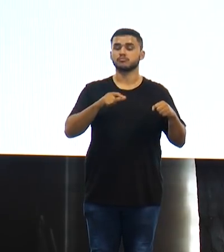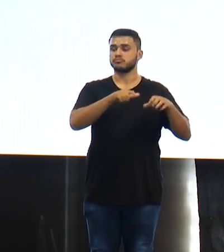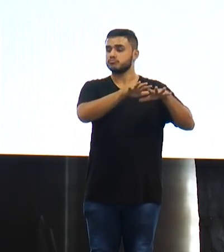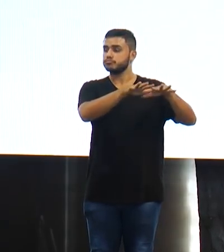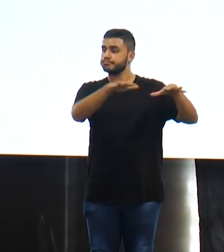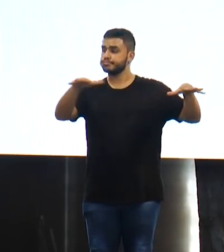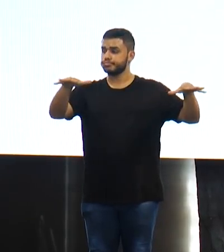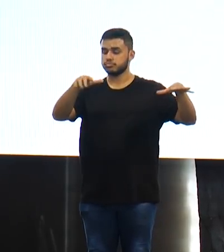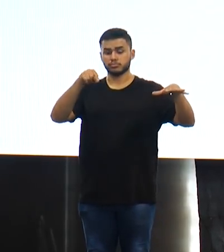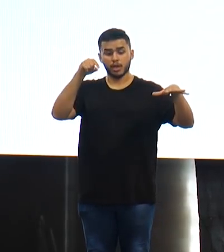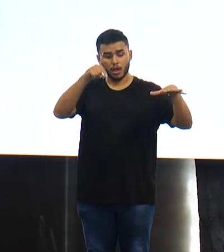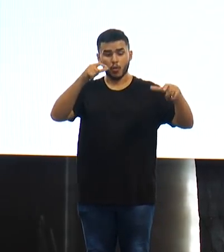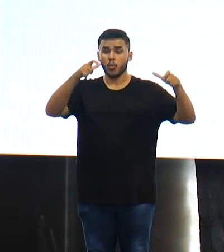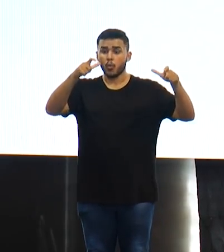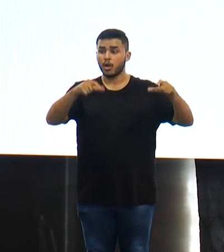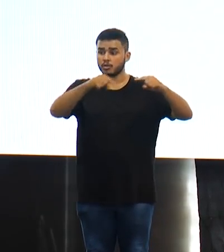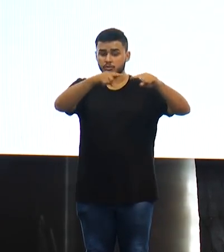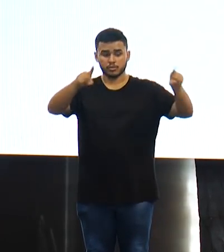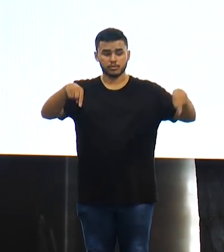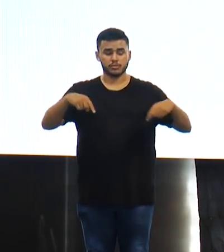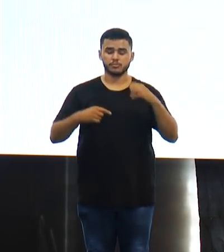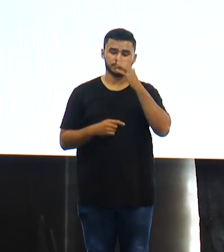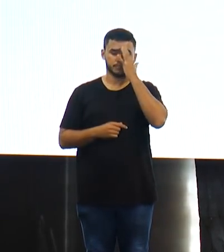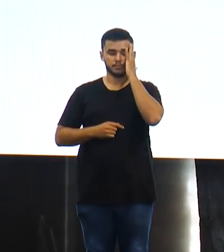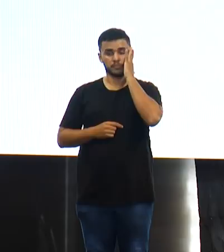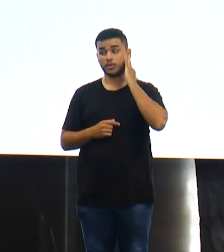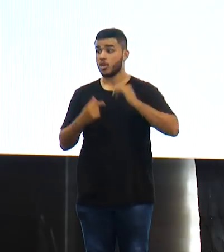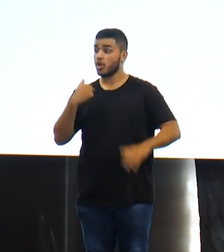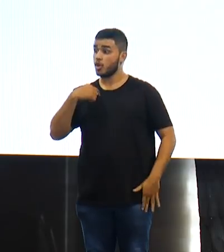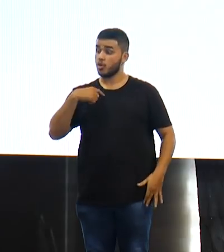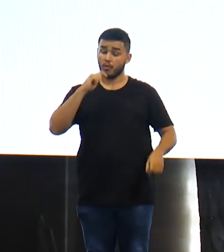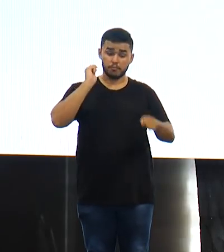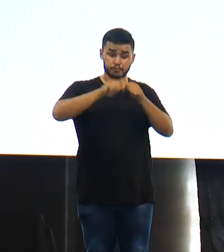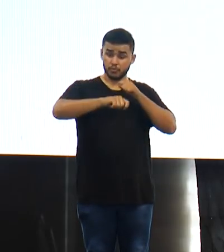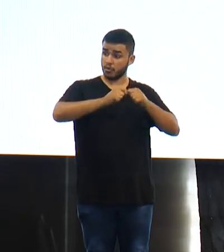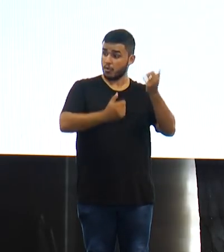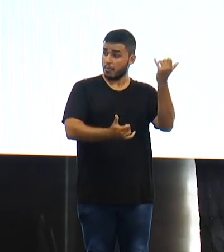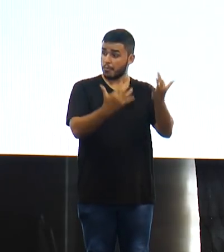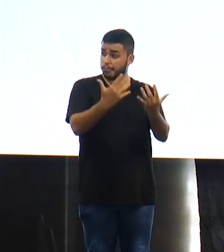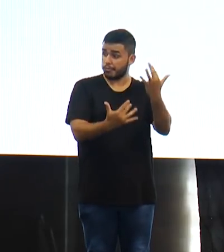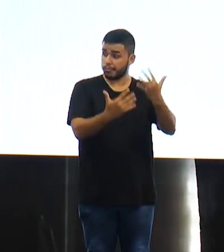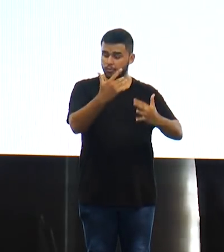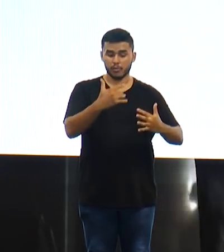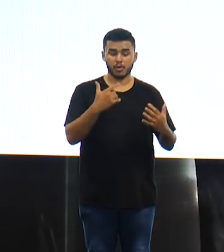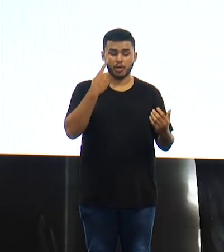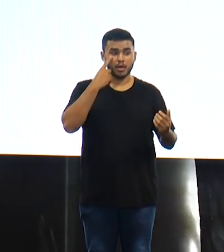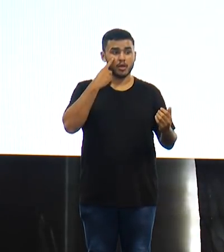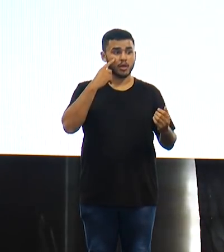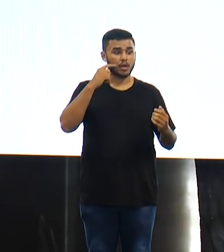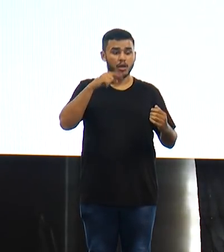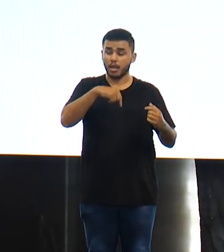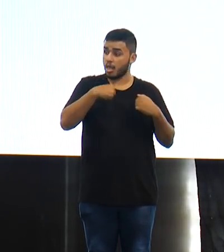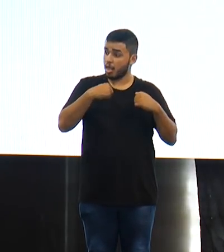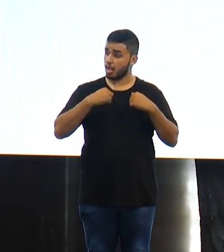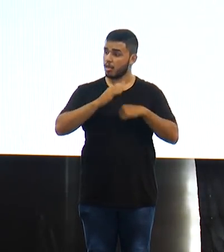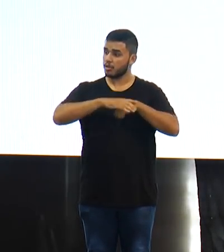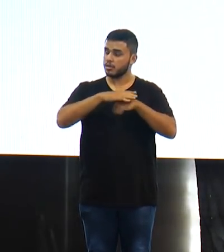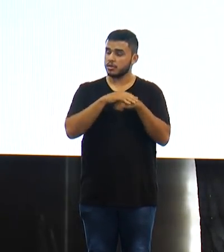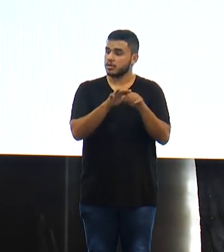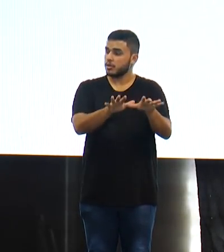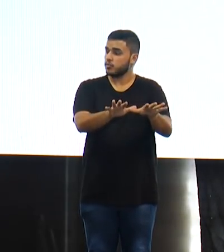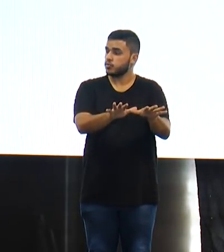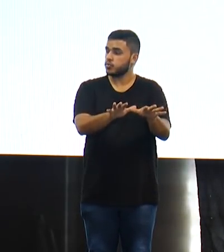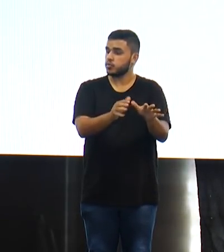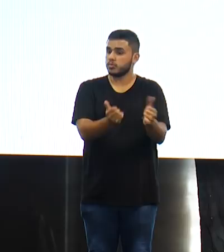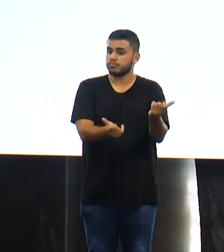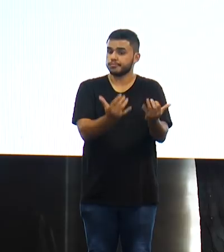sedimentares e eu vou atear fogo no petróleo. Eu posso usar o petróleo bruto para me aquecer durante o